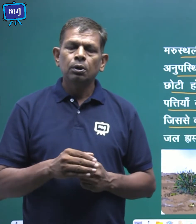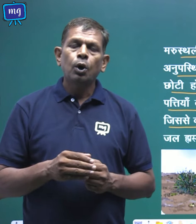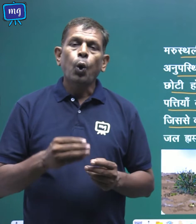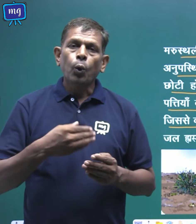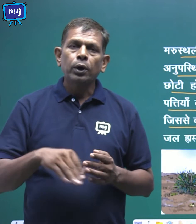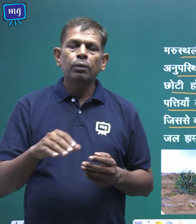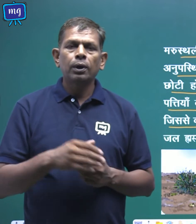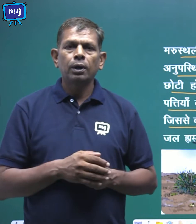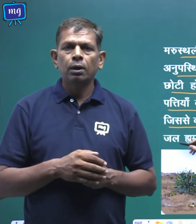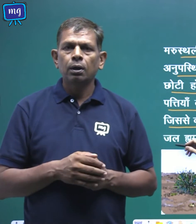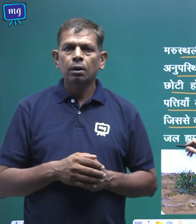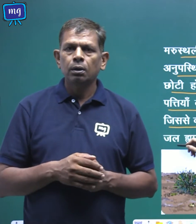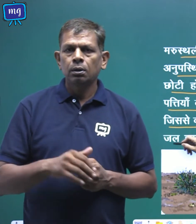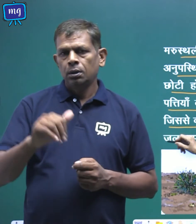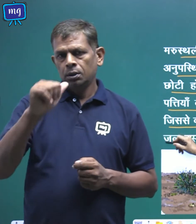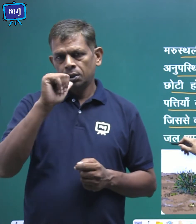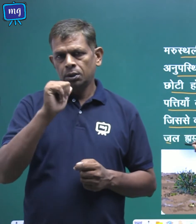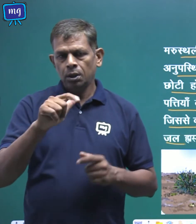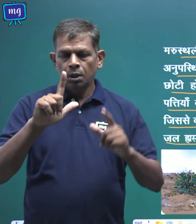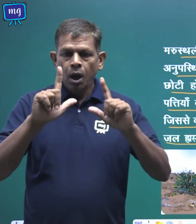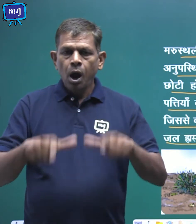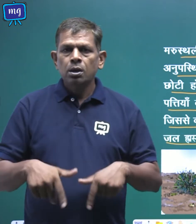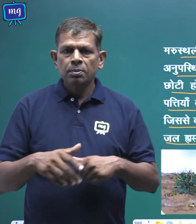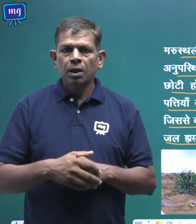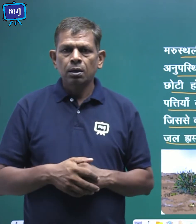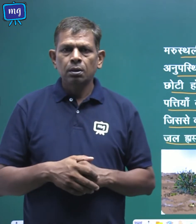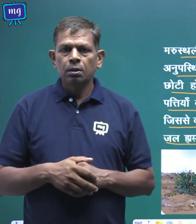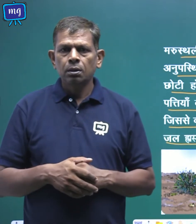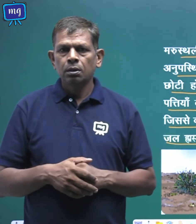होने वाले जल ह्रास में